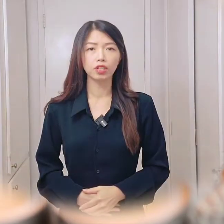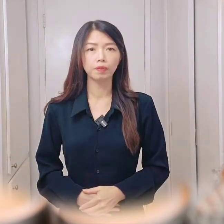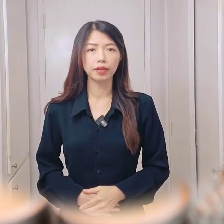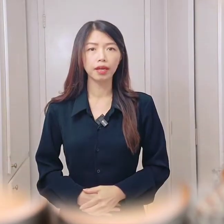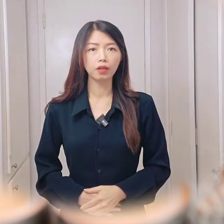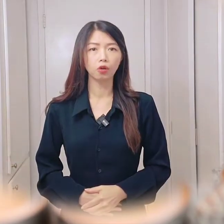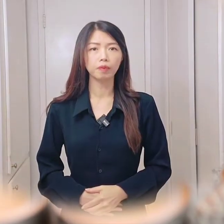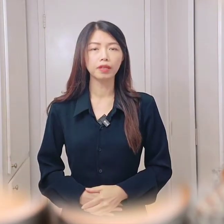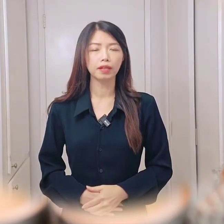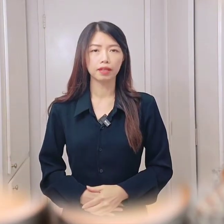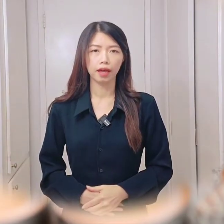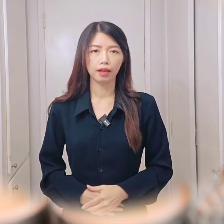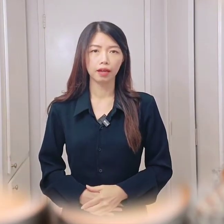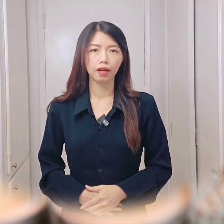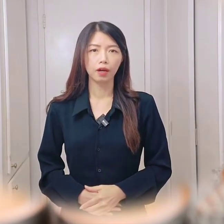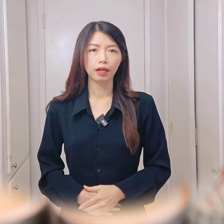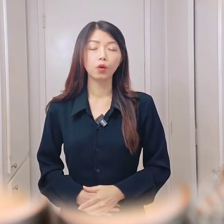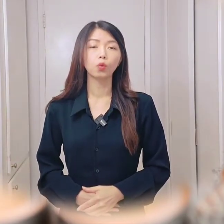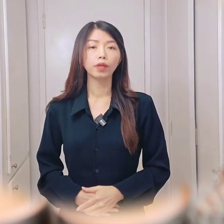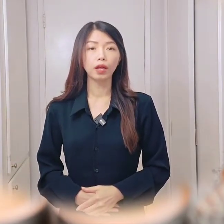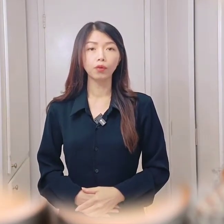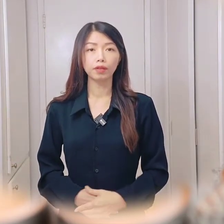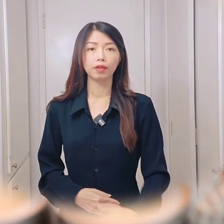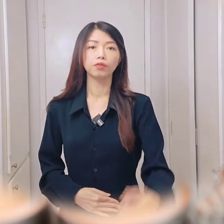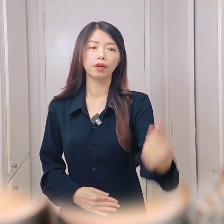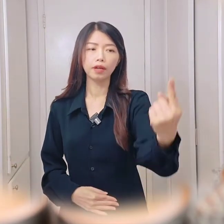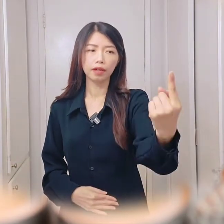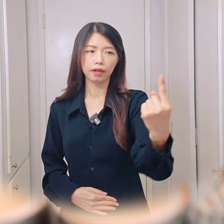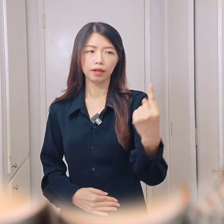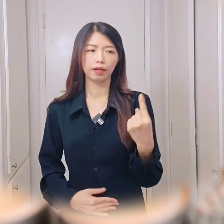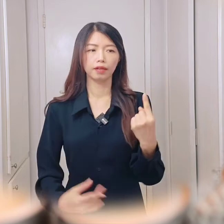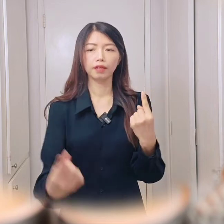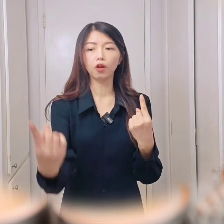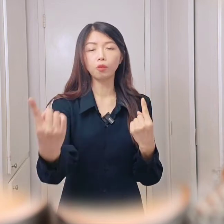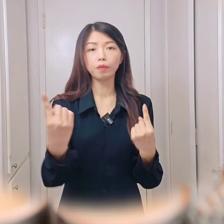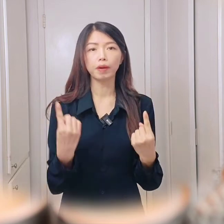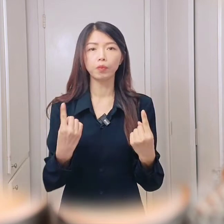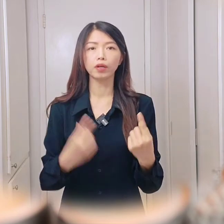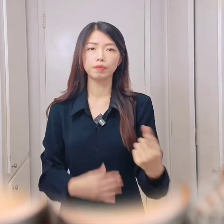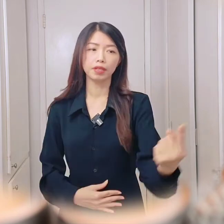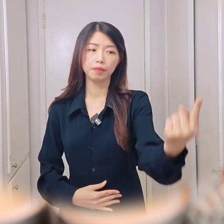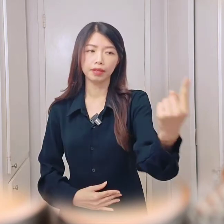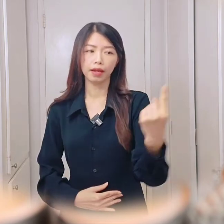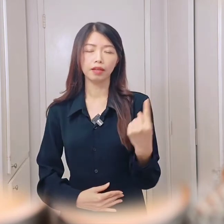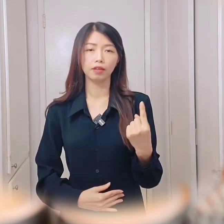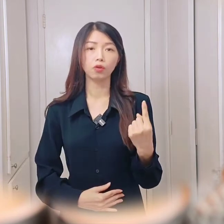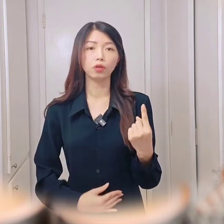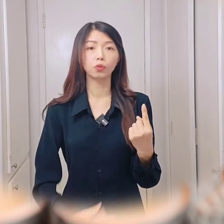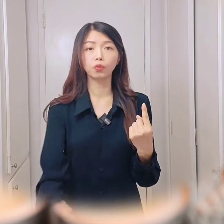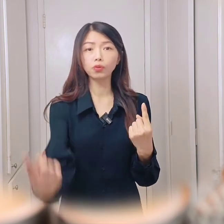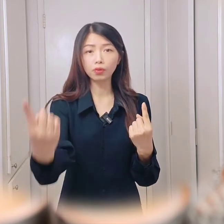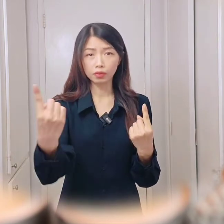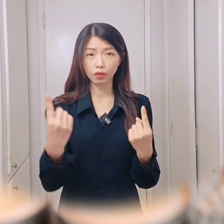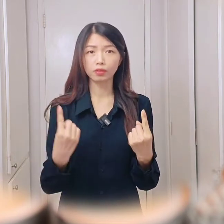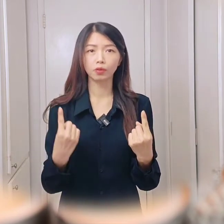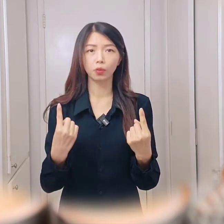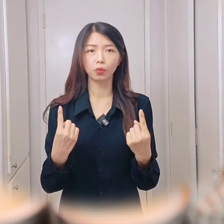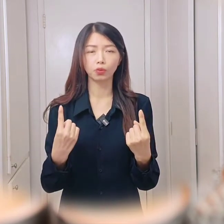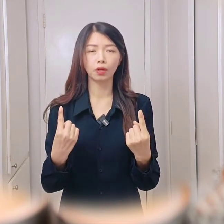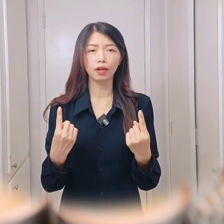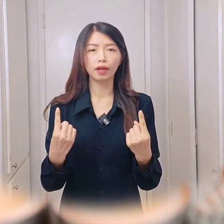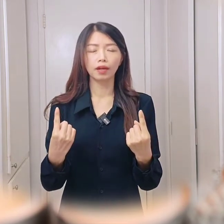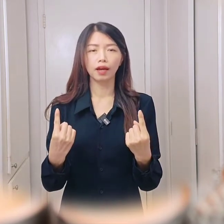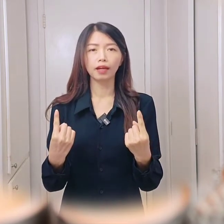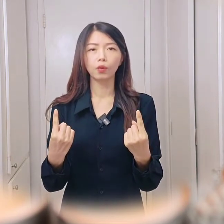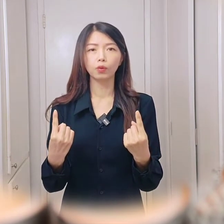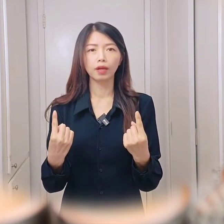와서 주님께 경배드리자. 아까 오다라고 하는 뜻의 수어를 여러 번 반복하시면 됩니다. 여기서도 오고 저기서도